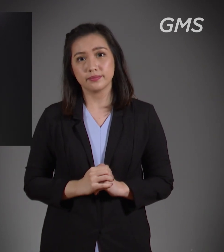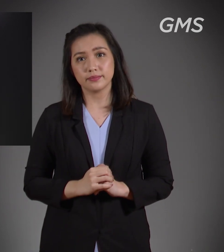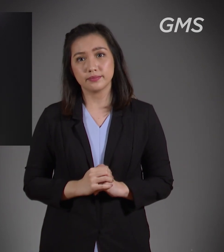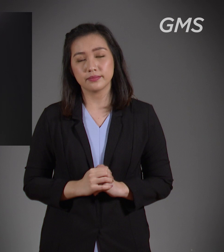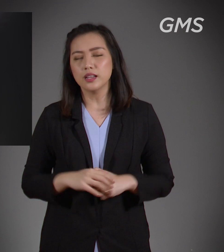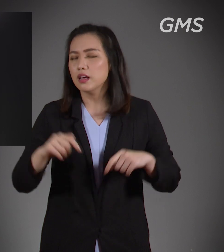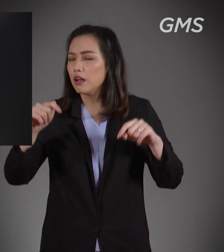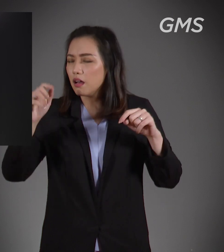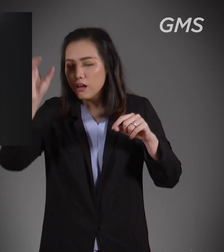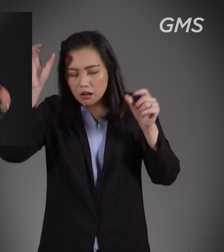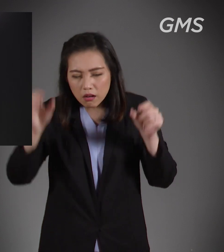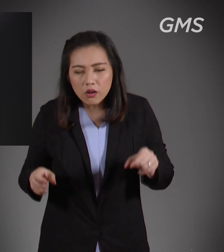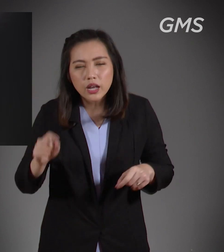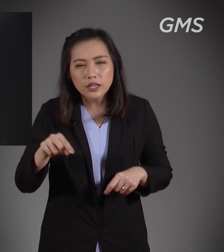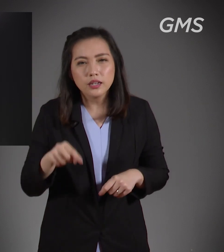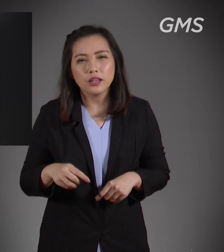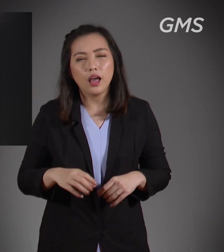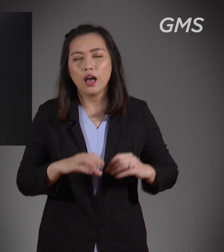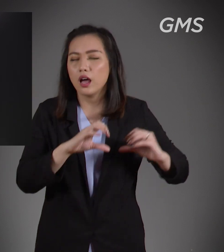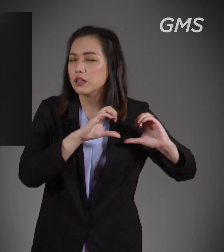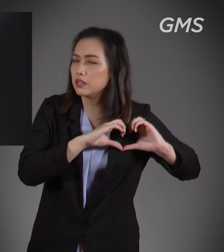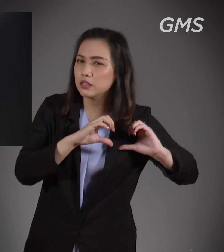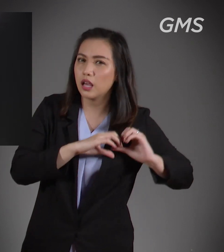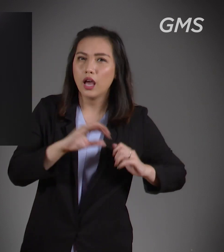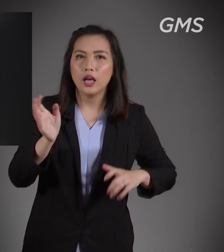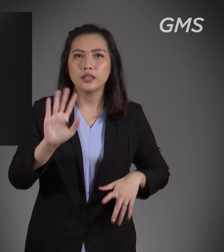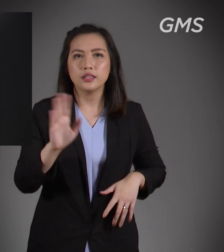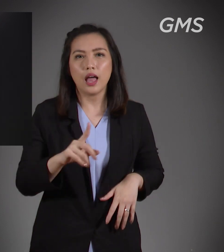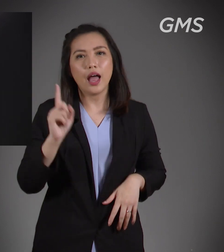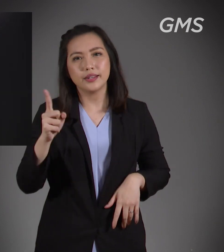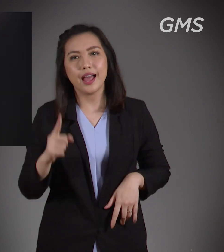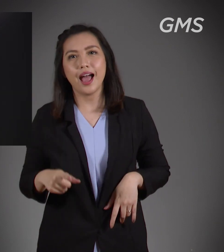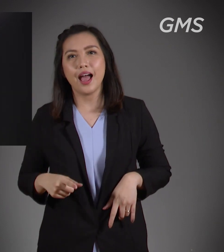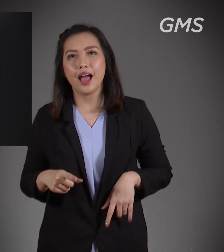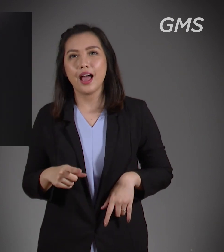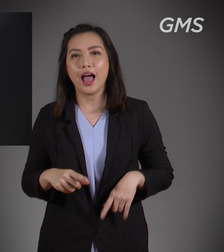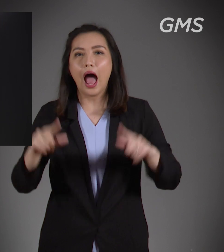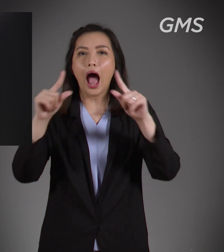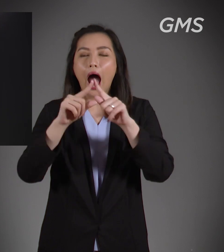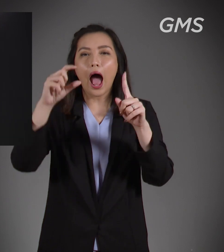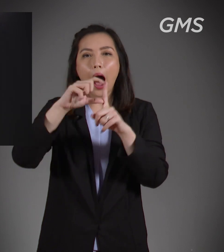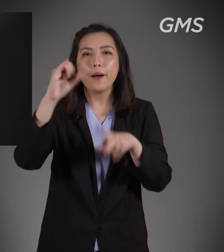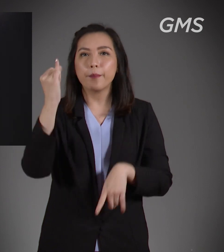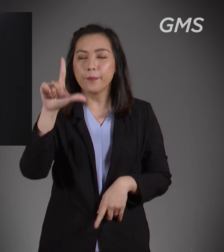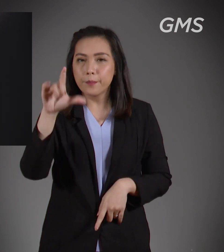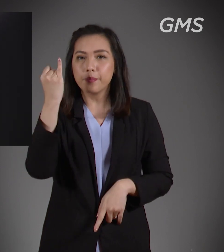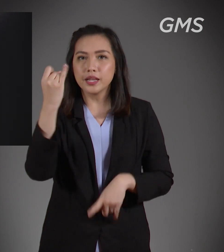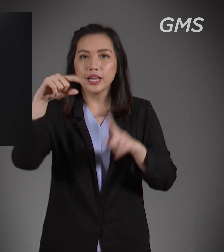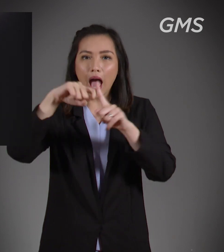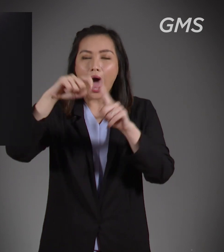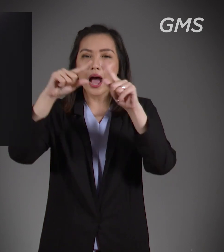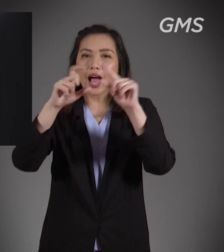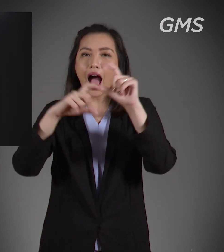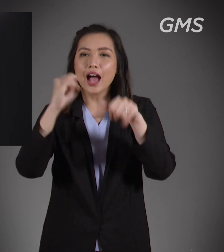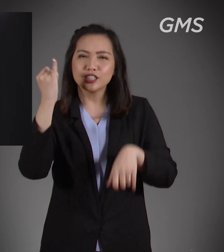Ini orang hatinya kalau dia itu handphone, dia itu gak punya apps-nya Tuhan. Dalam dirinya semuanya itu games doang. Online games,